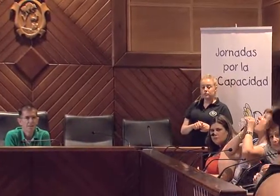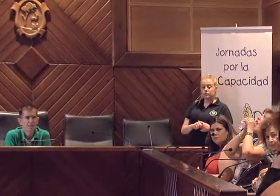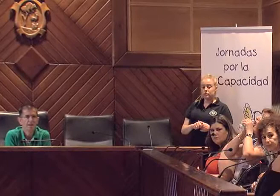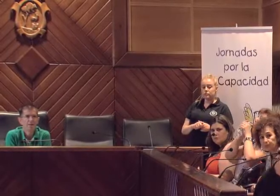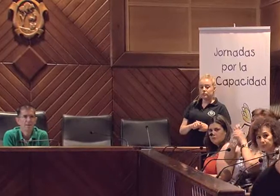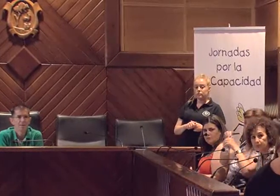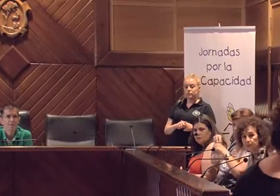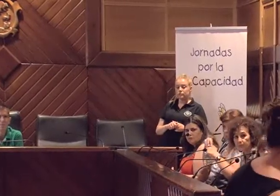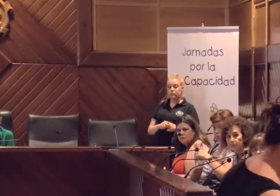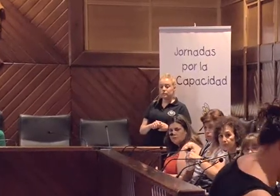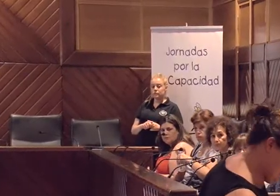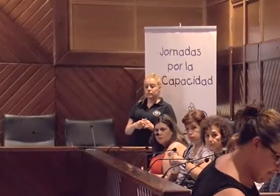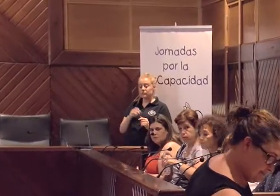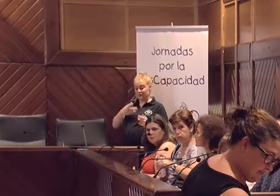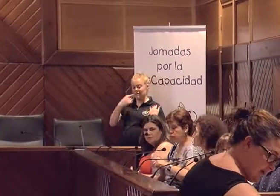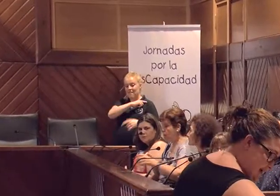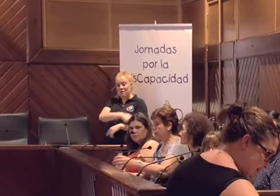no, no, no, no, es que no llega, no llega.